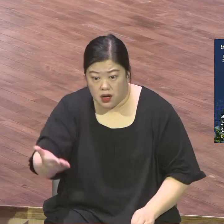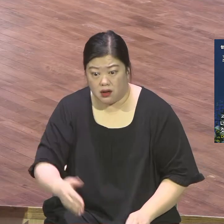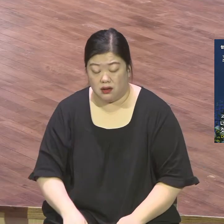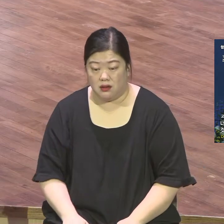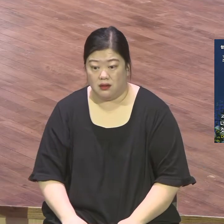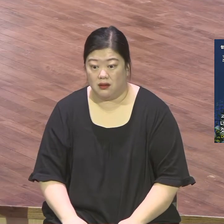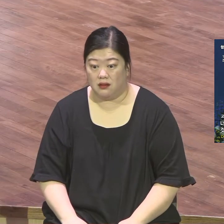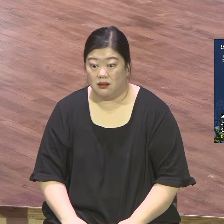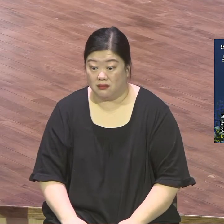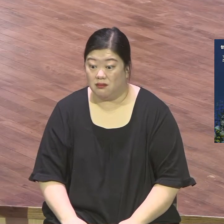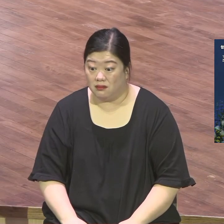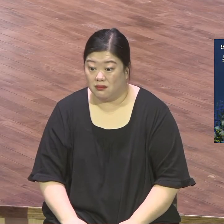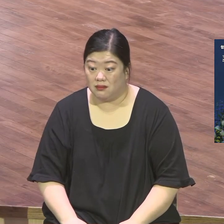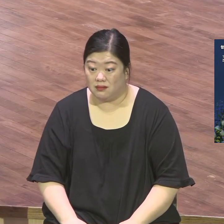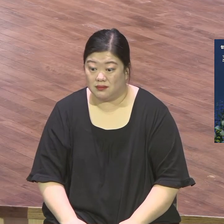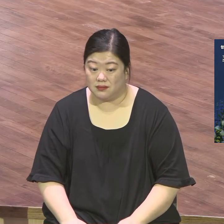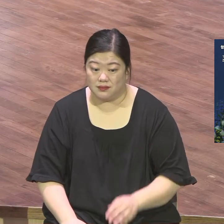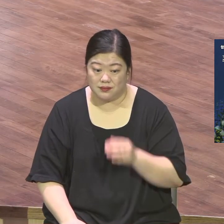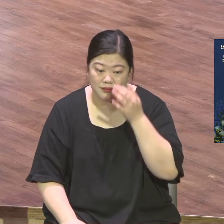못하느냐.